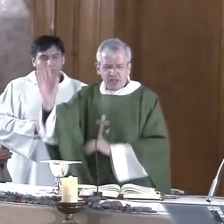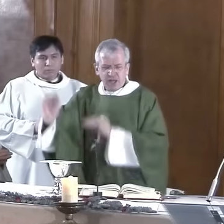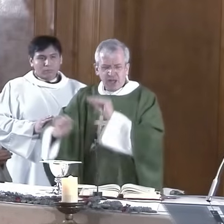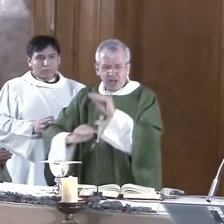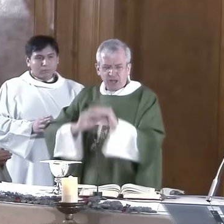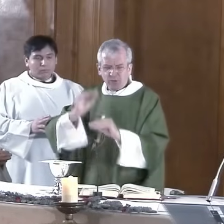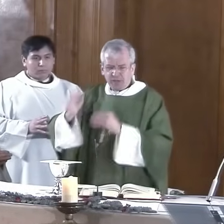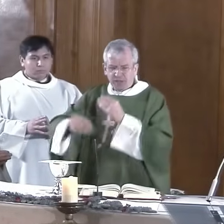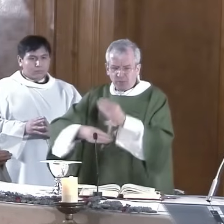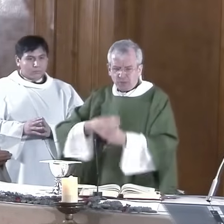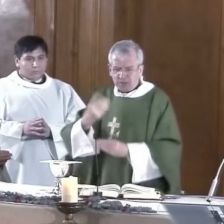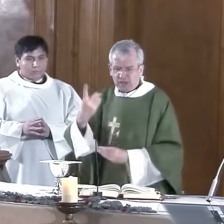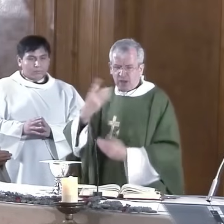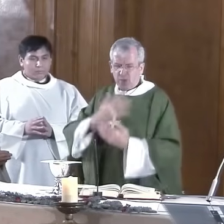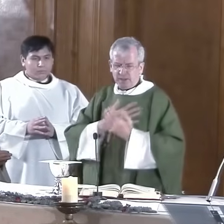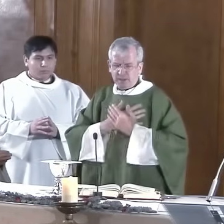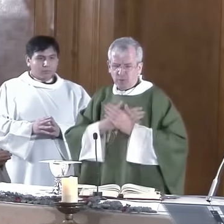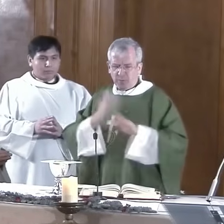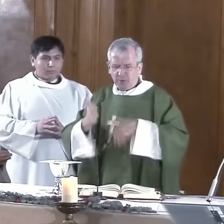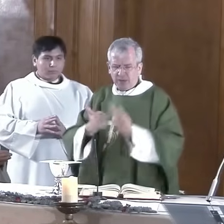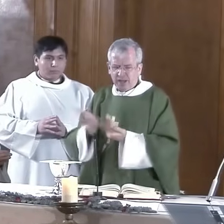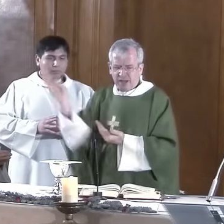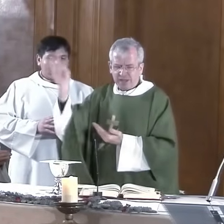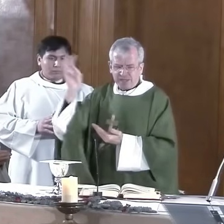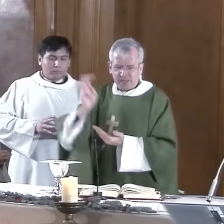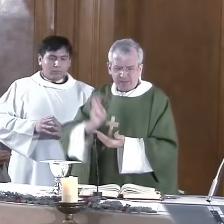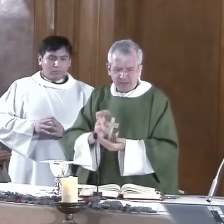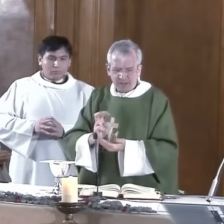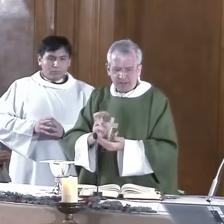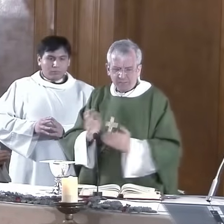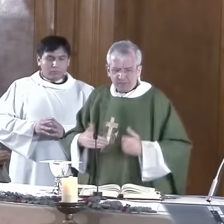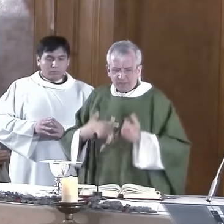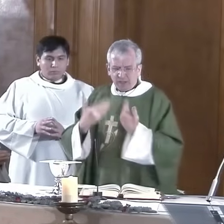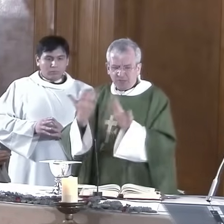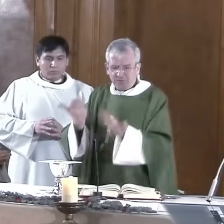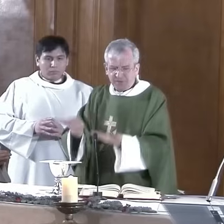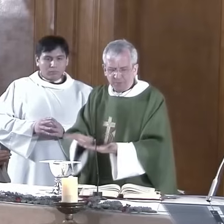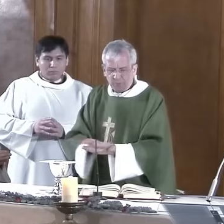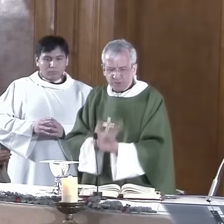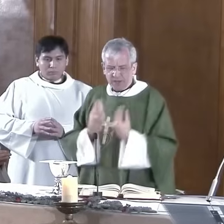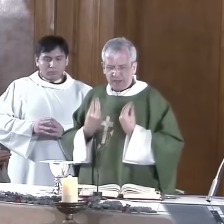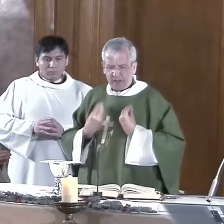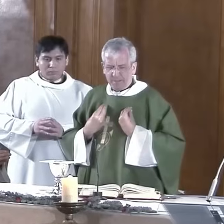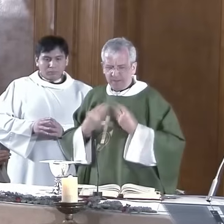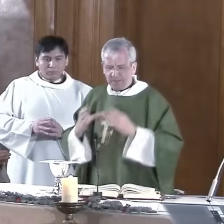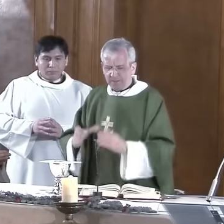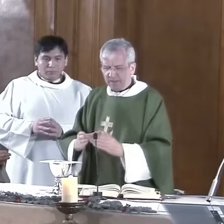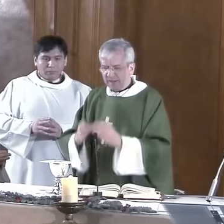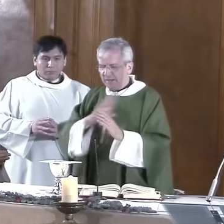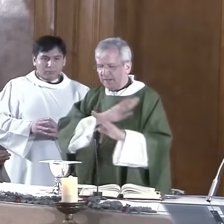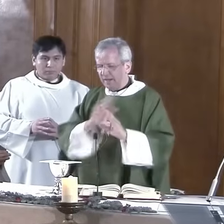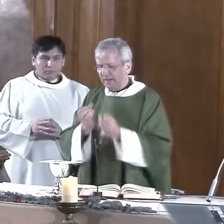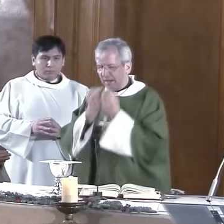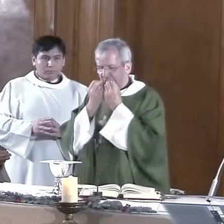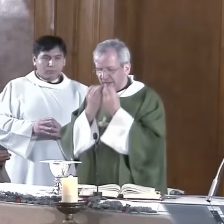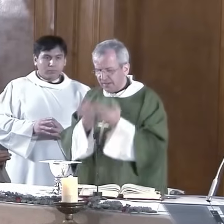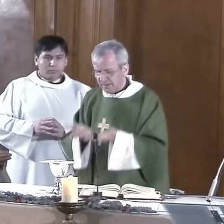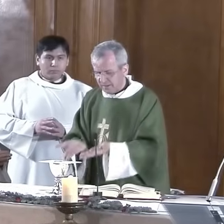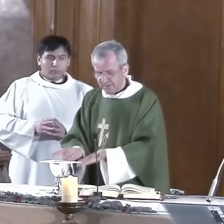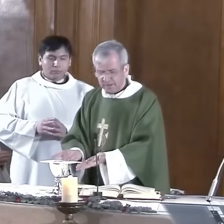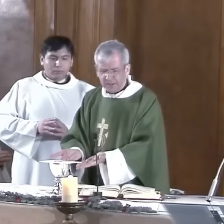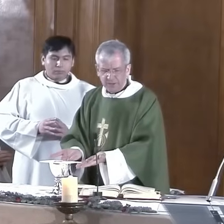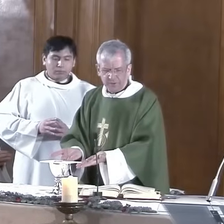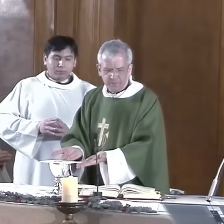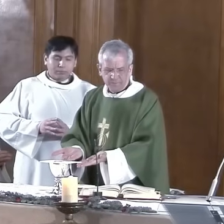derecha, anunciamos la obra de tu amor hasta que venga, y te ofrecemos el pan de vida y el cáliz